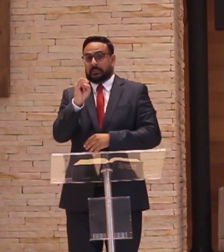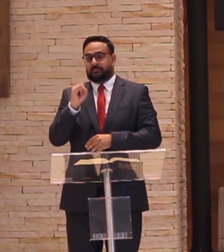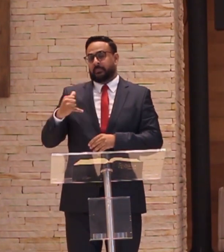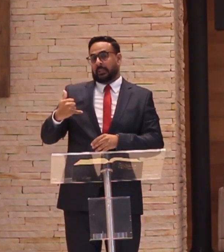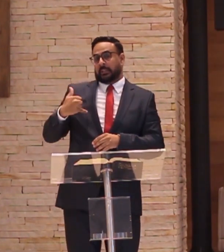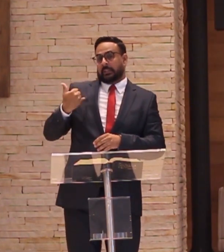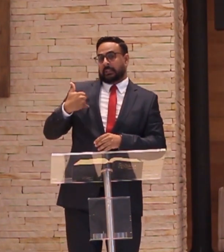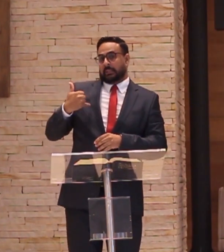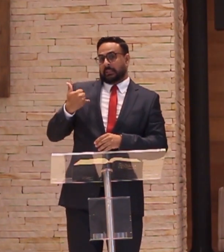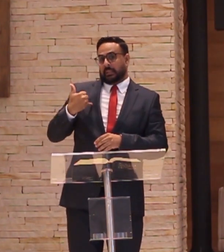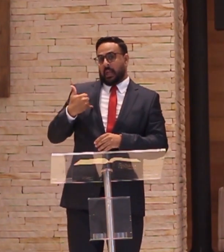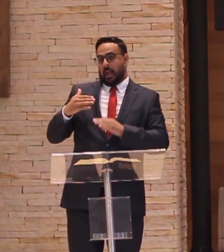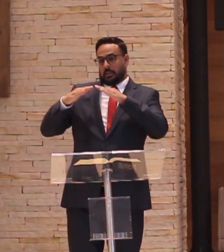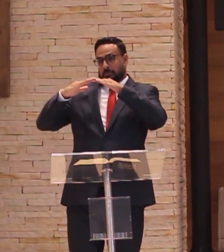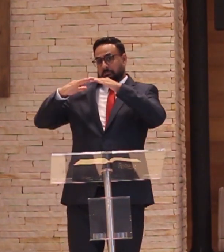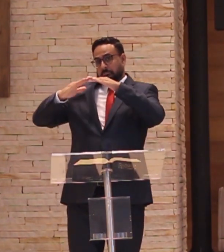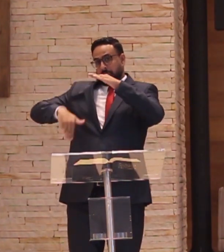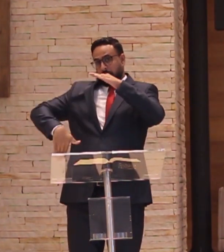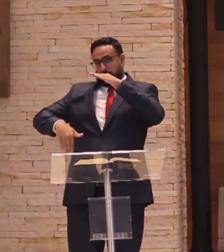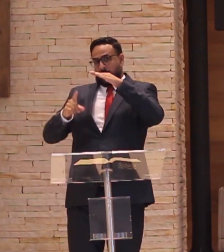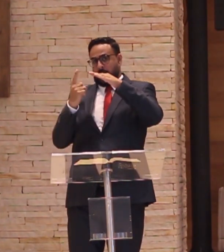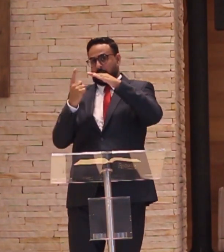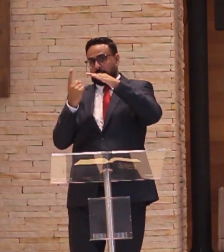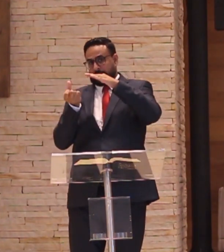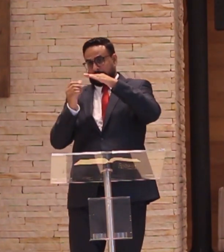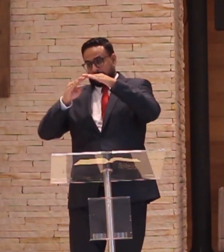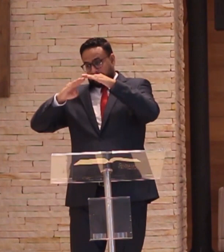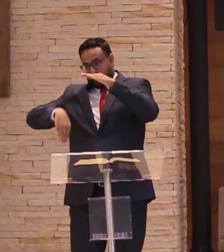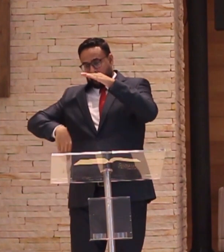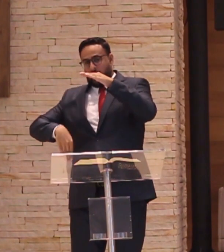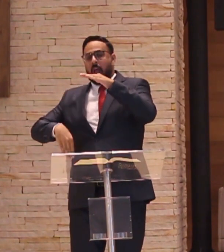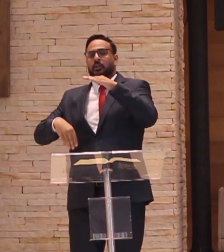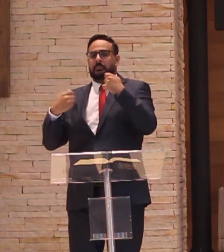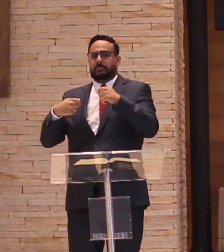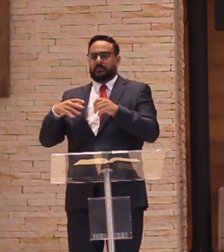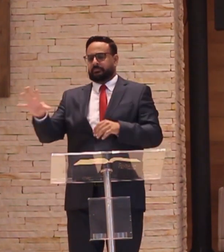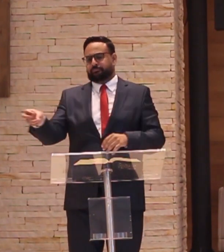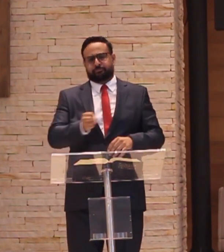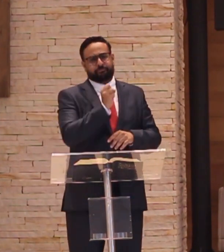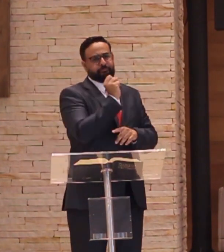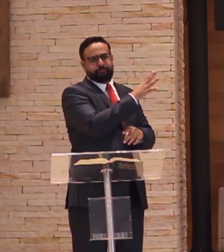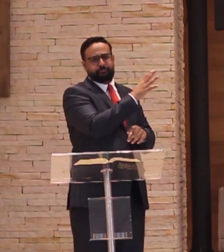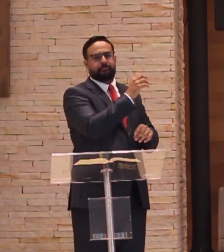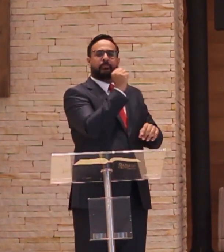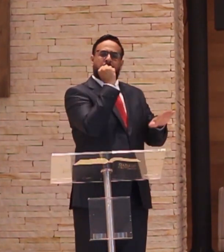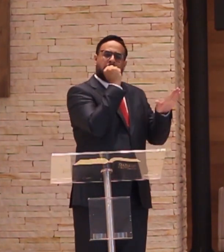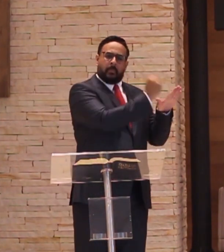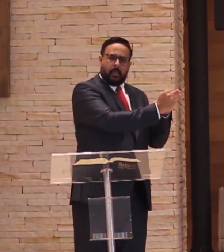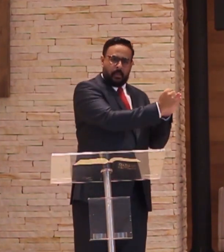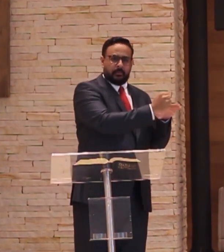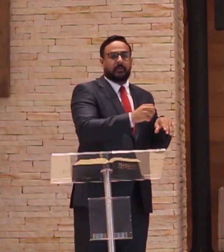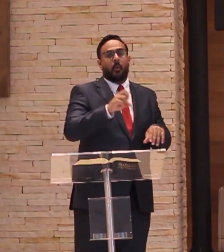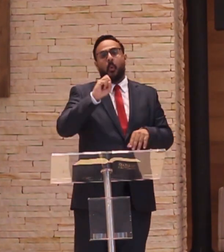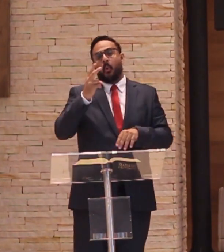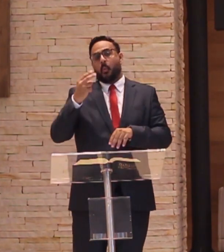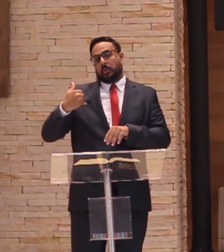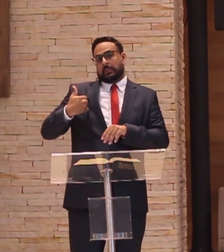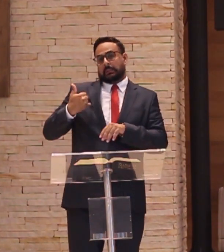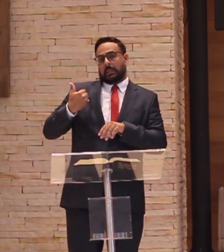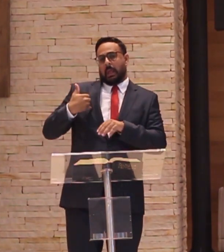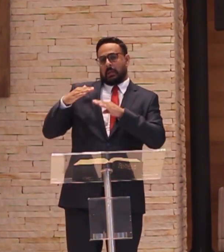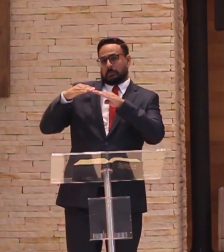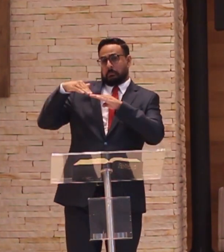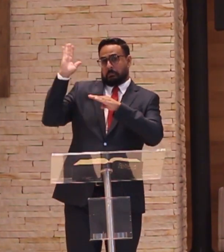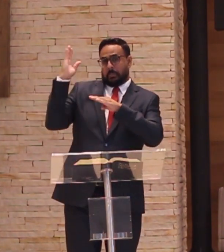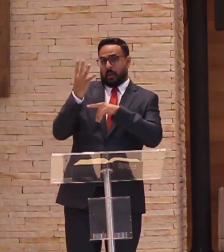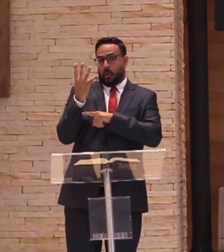para um lugar. E nesse lugar eles faziam uma certa triagem. Pessoas abaixo de 16 anos eles tiravam